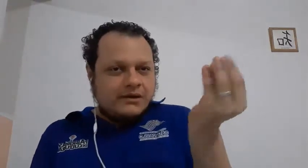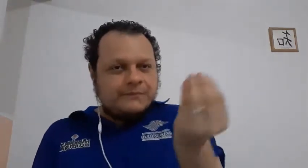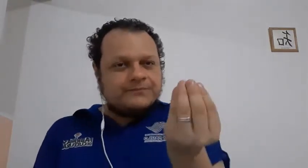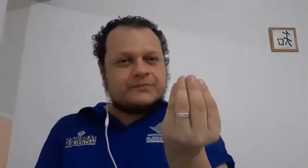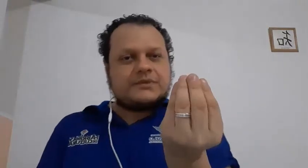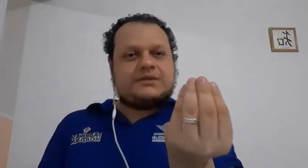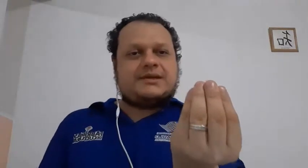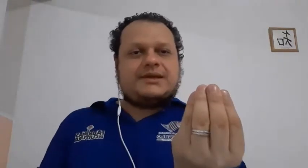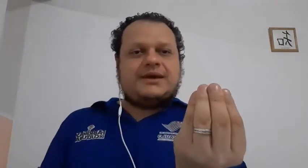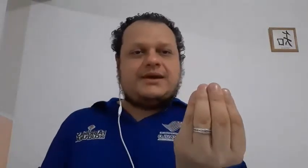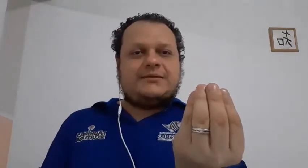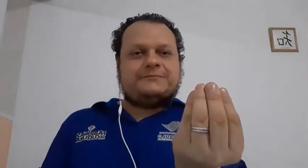Q.